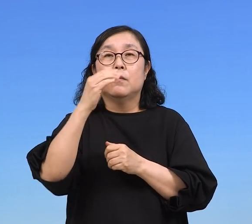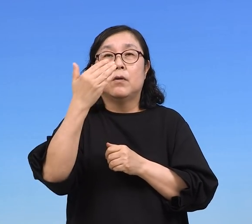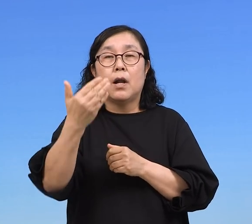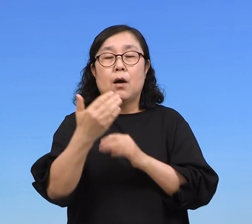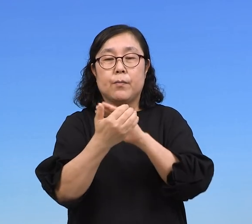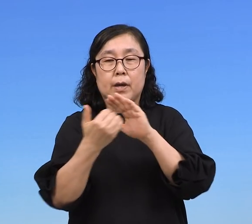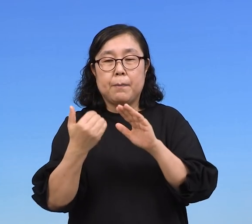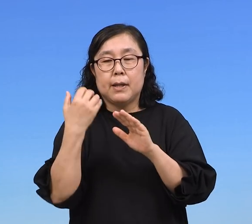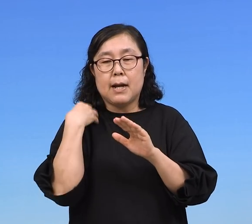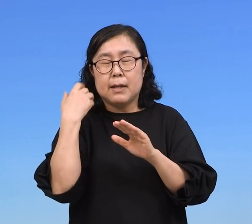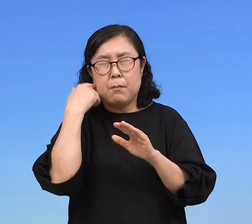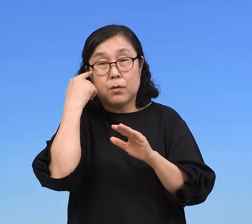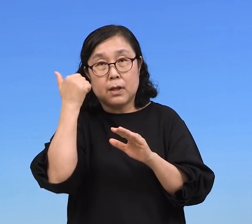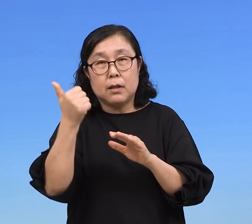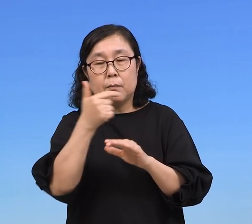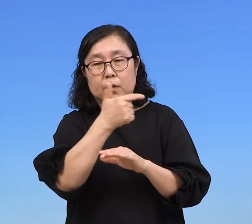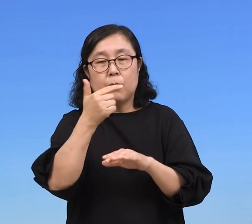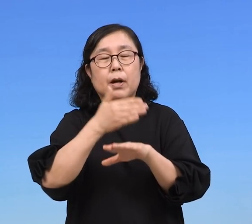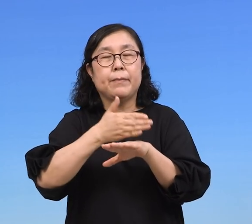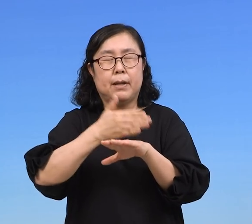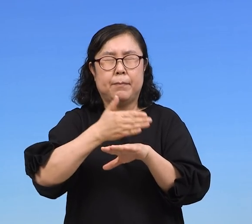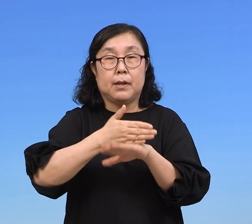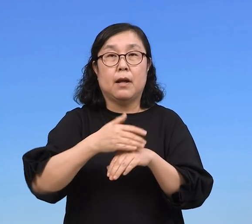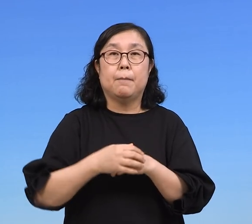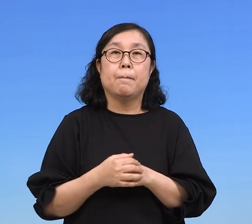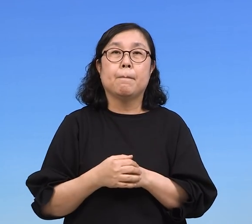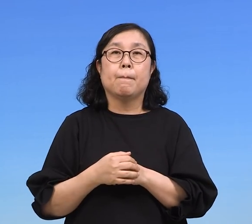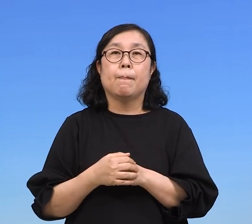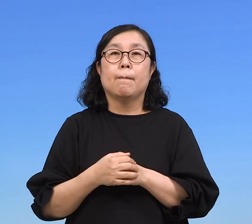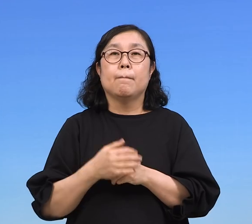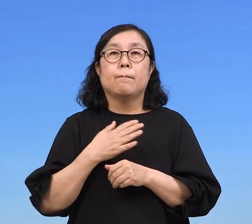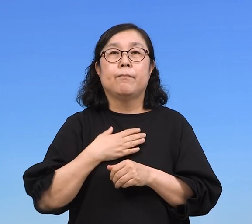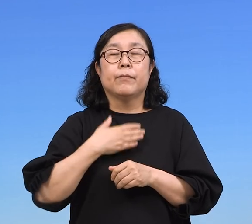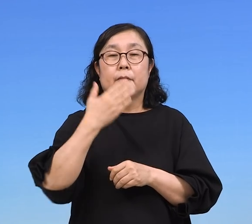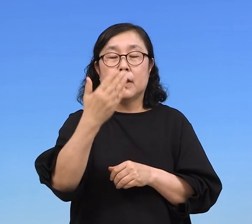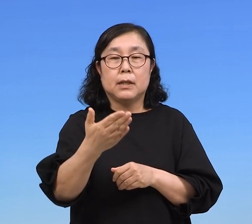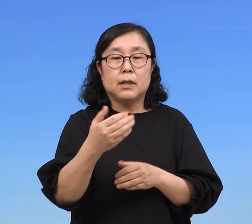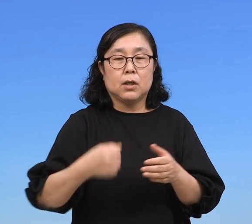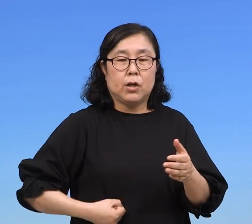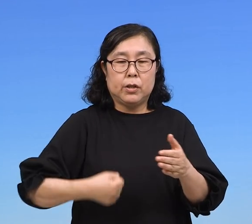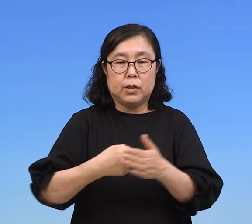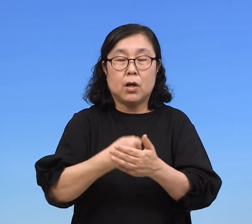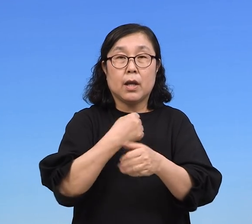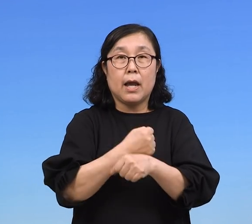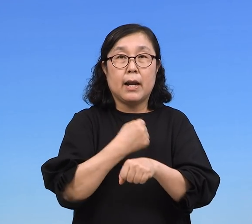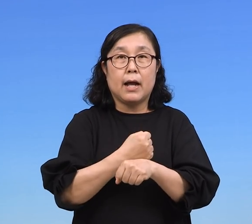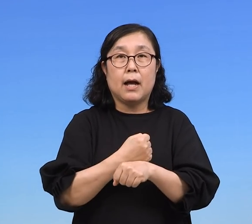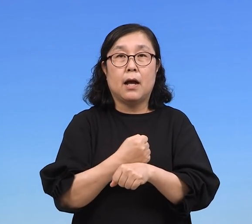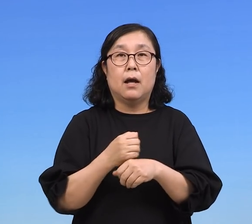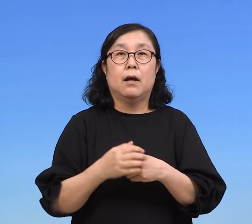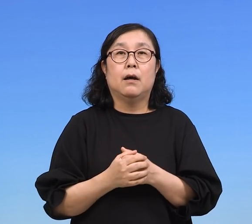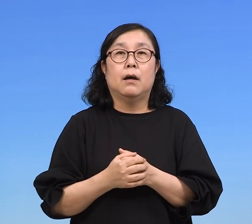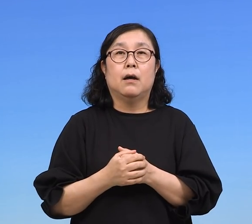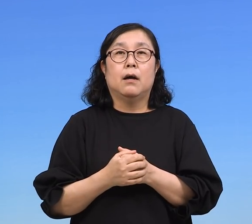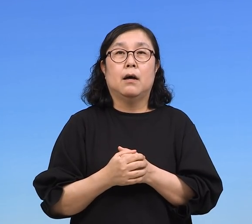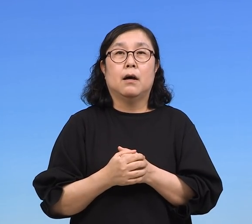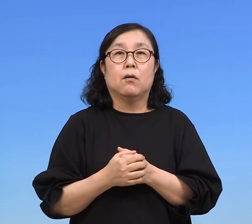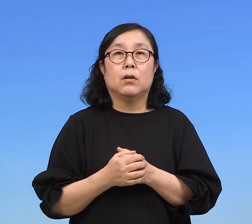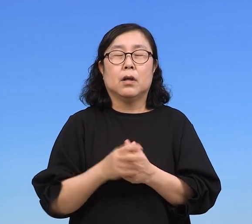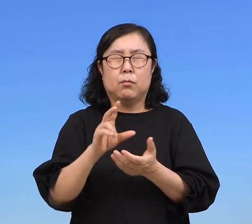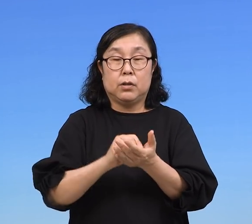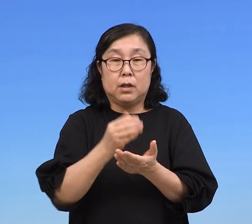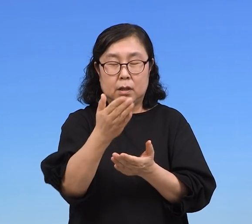29 예비 담임 목사님 정말 고마운 분이에요. 제가 당신들이 정하라 그러면서 뭘